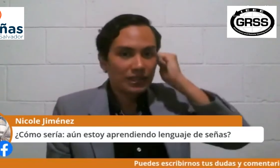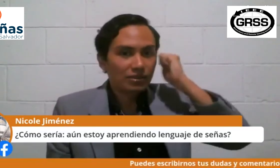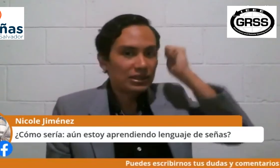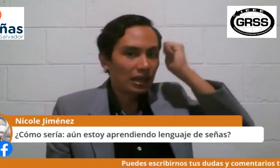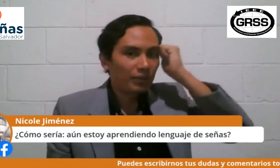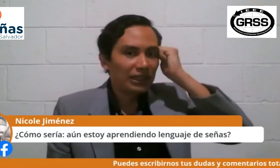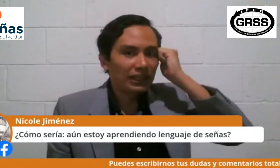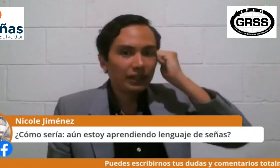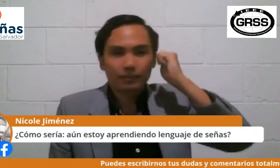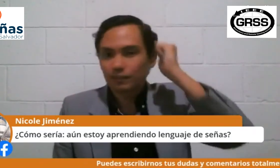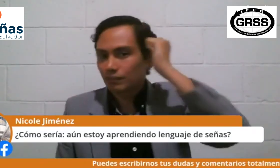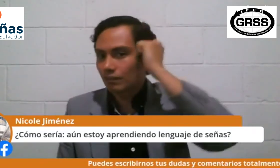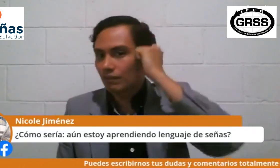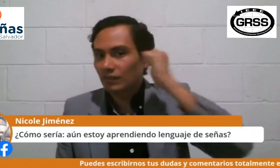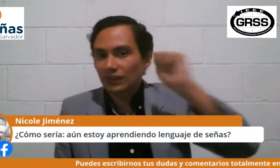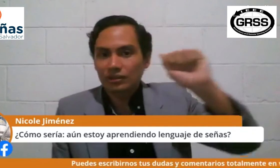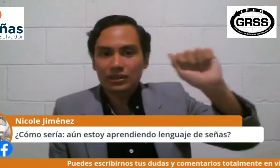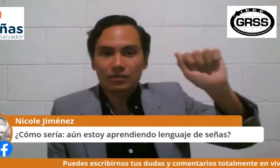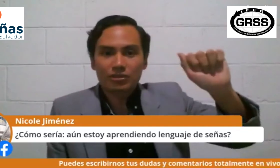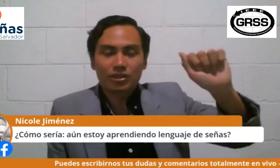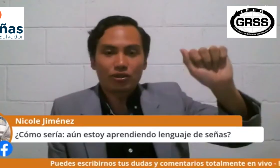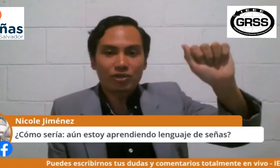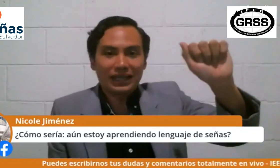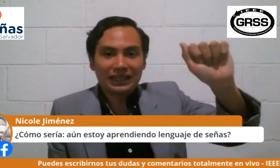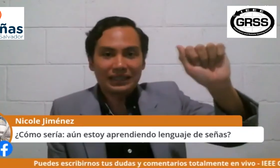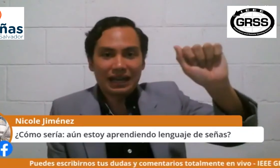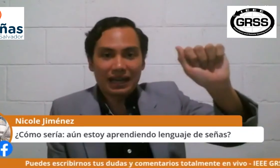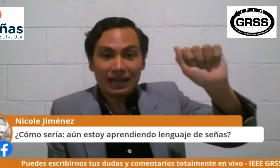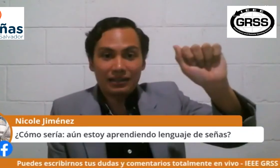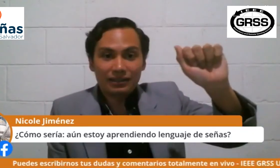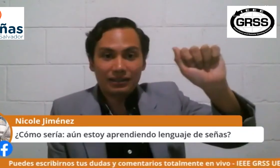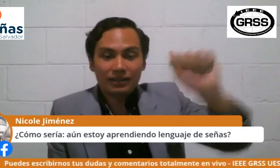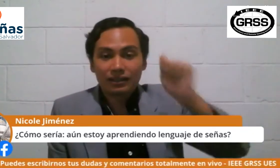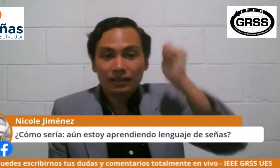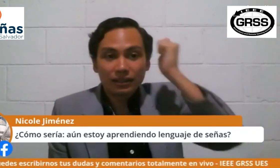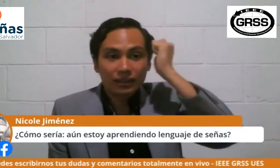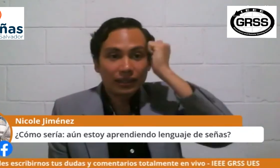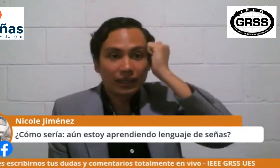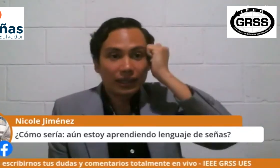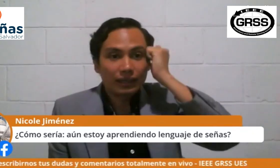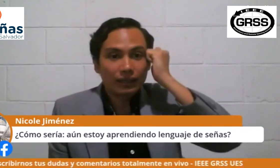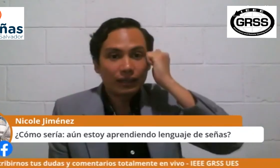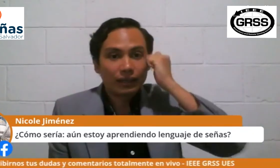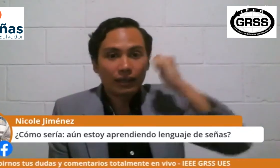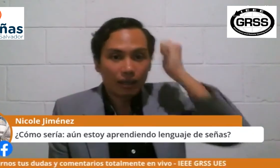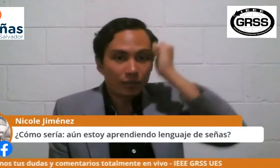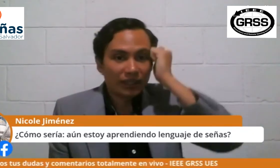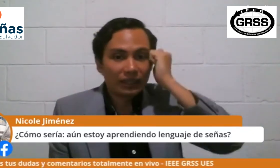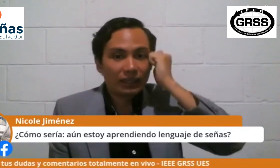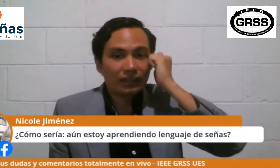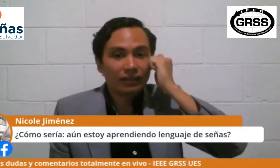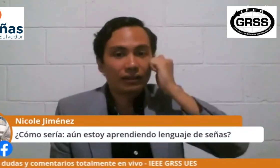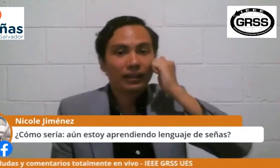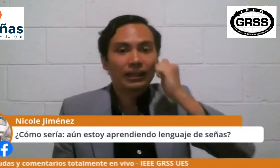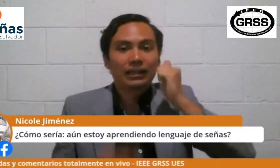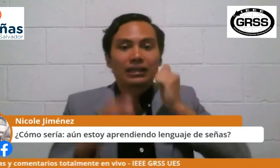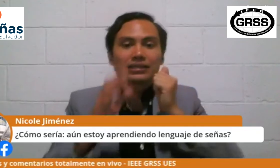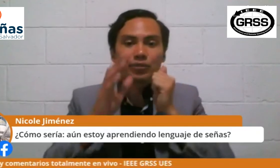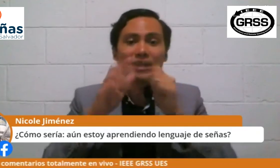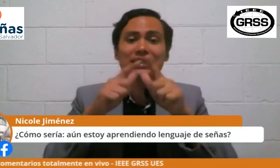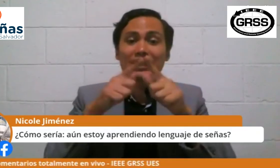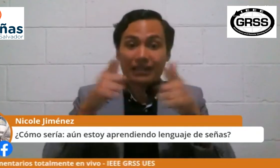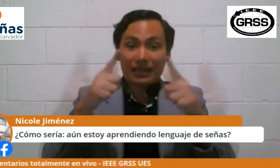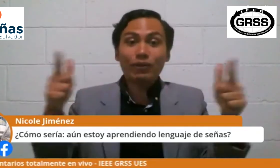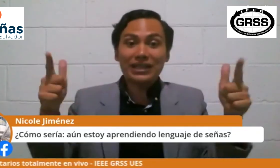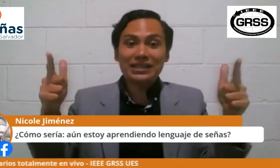Y esto es aprender. Entonces más o menos como la letra A. Y acá, aprender. Se